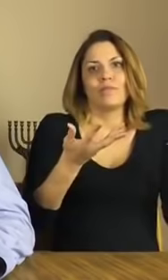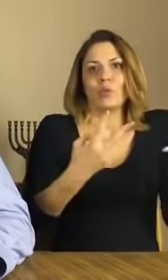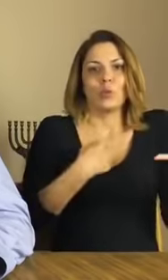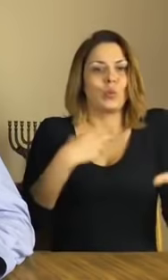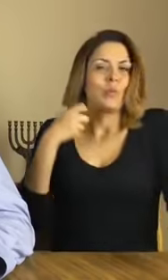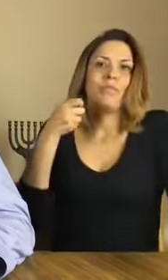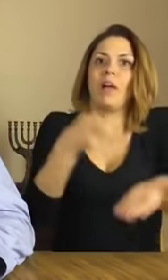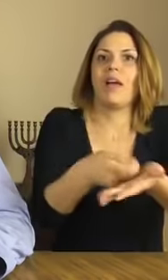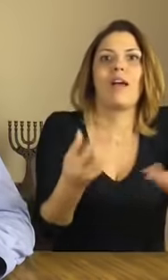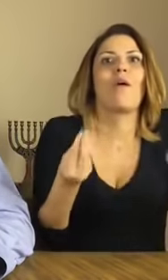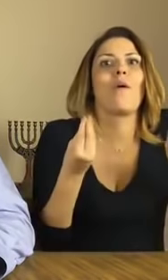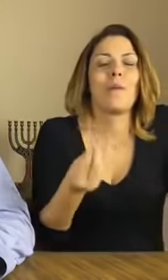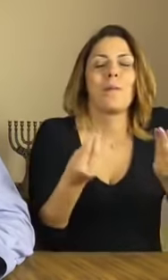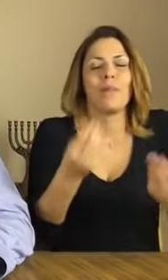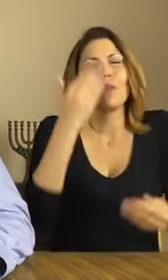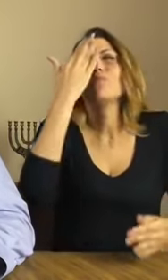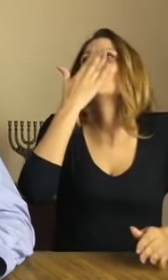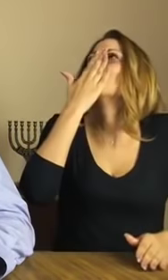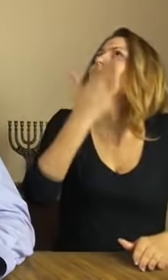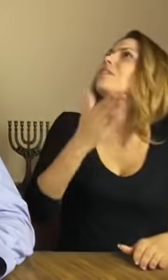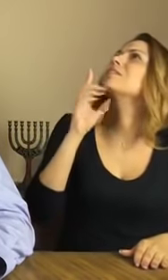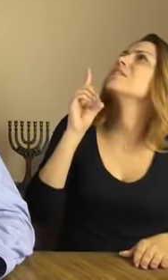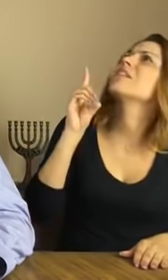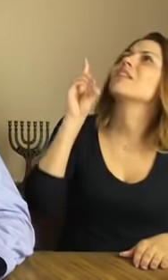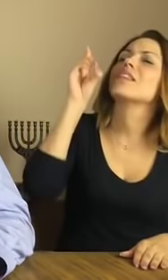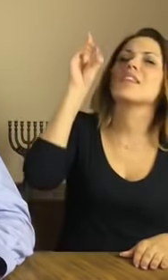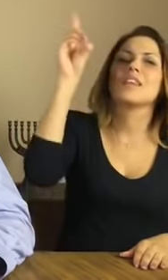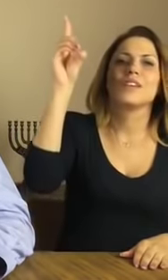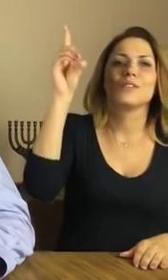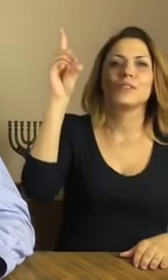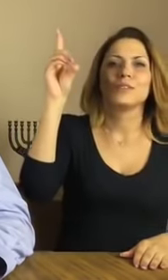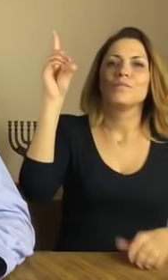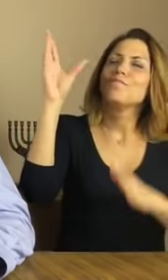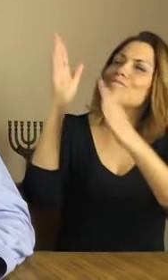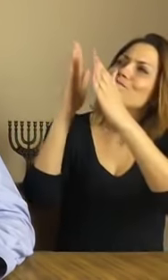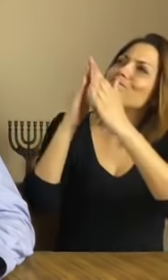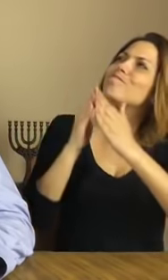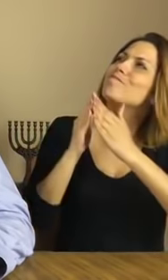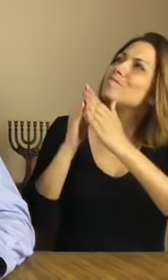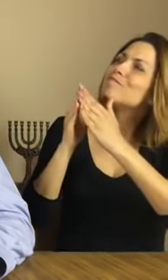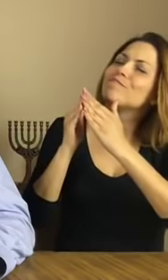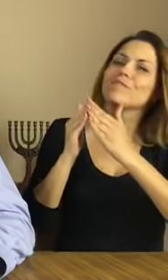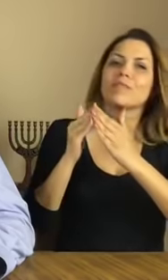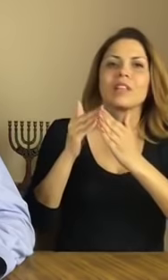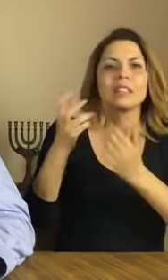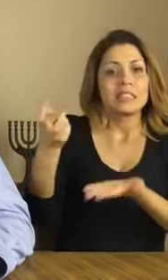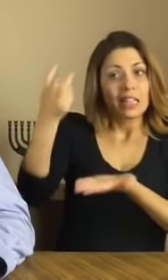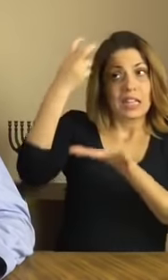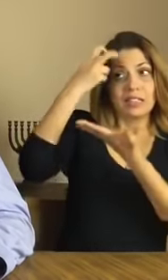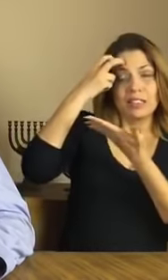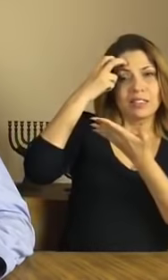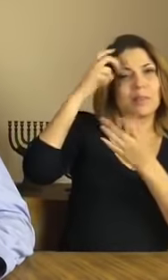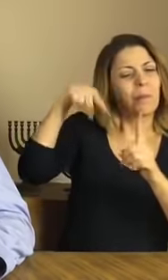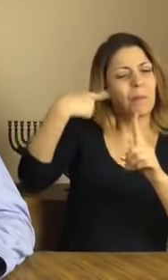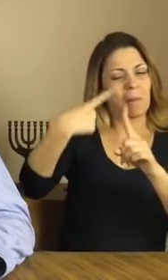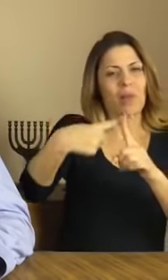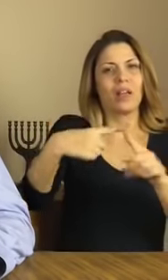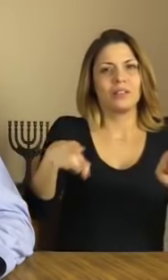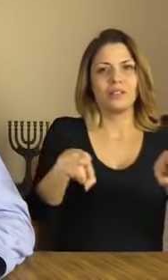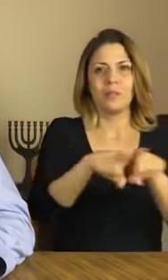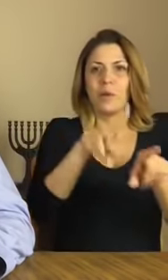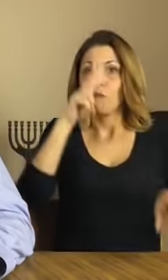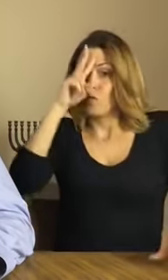peço a deus eu peço a deus que mais inteligência nos dê forças para